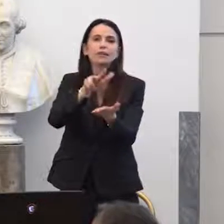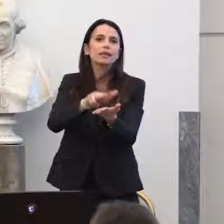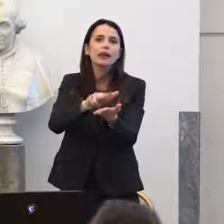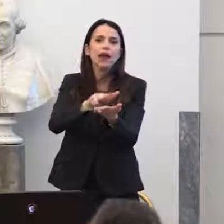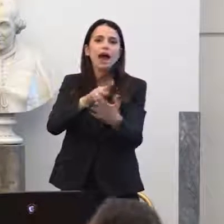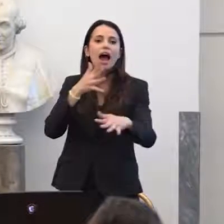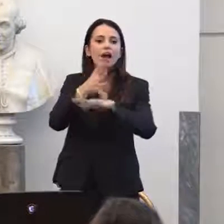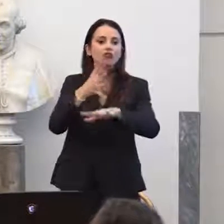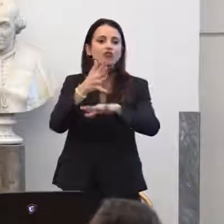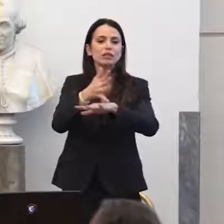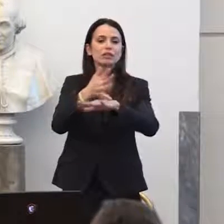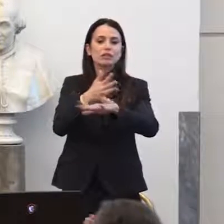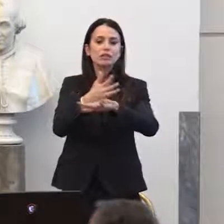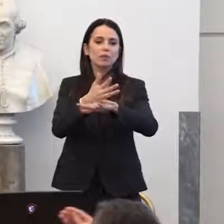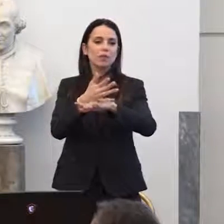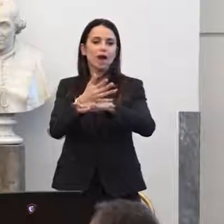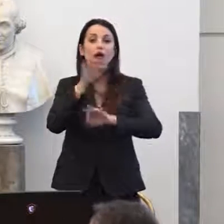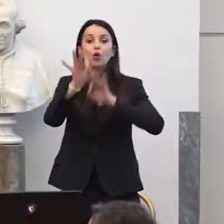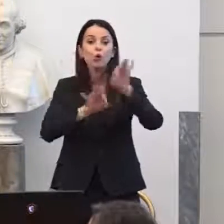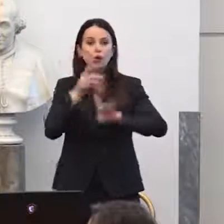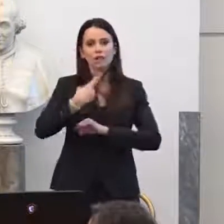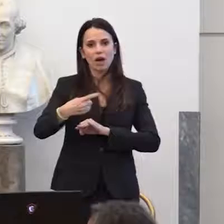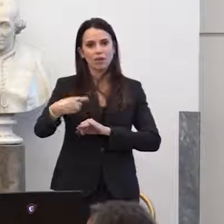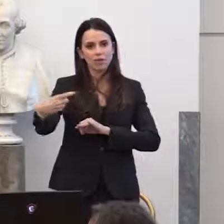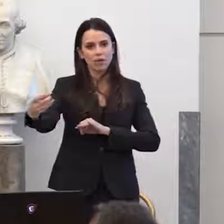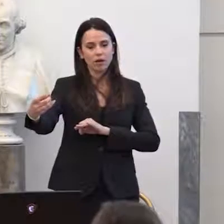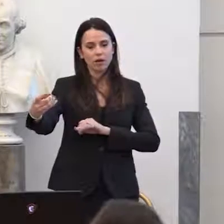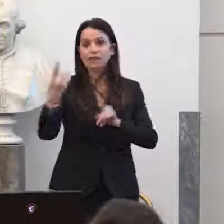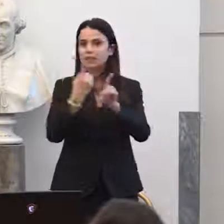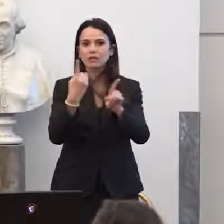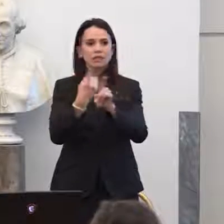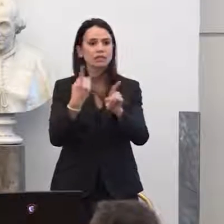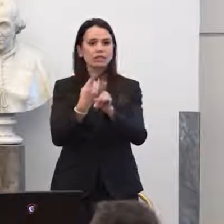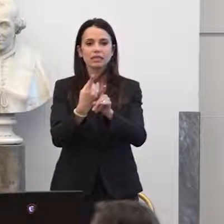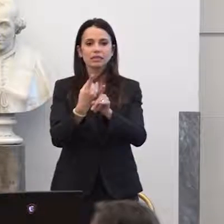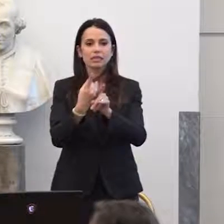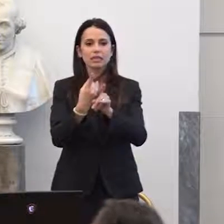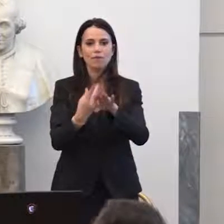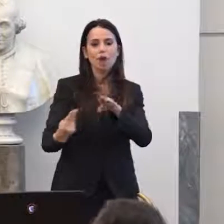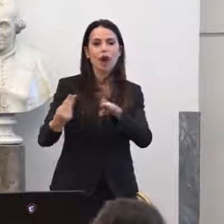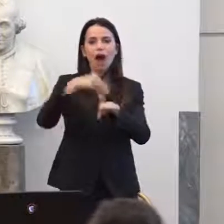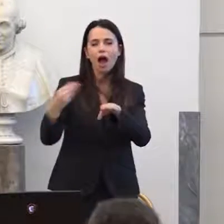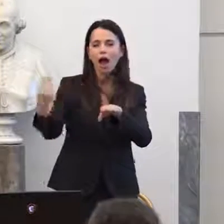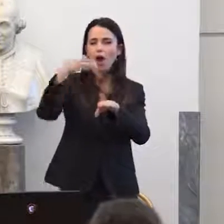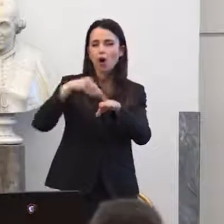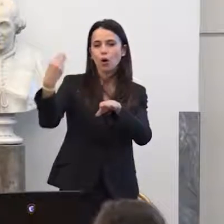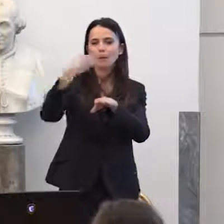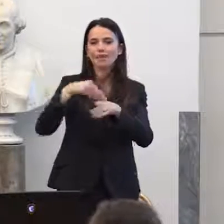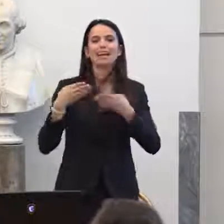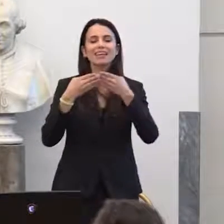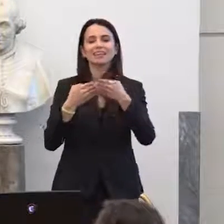degenza. Ma soprattutto provare a potenziare questa assistenza domiciliare, perché altrimenti sarà